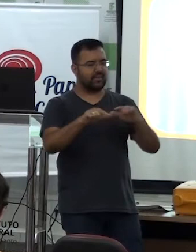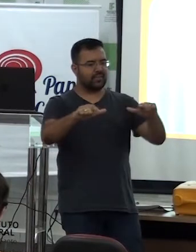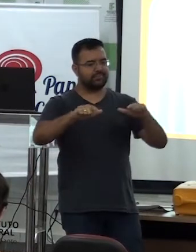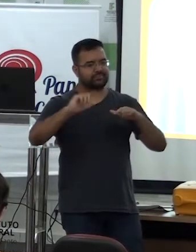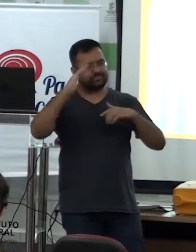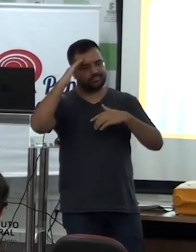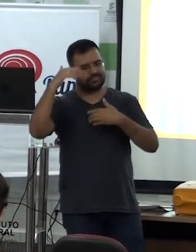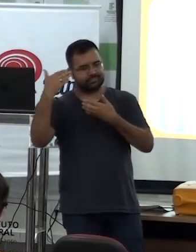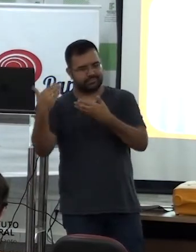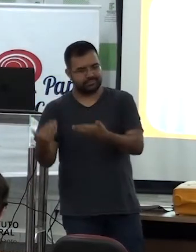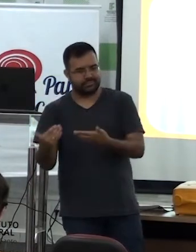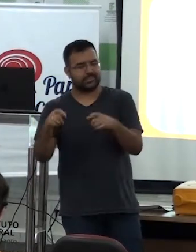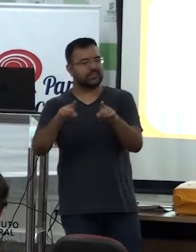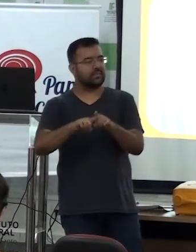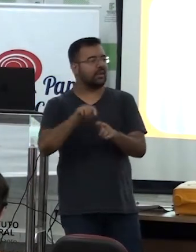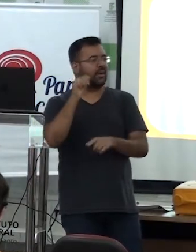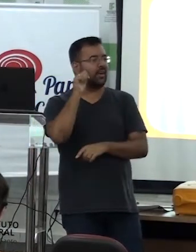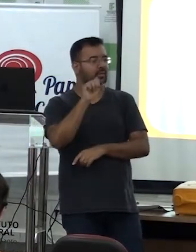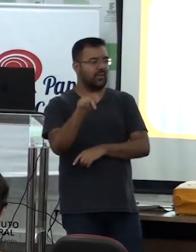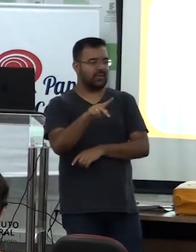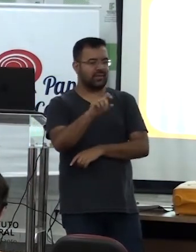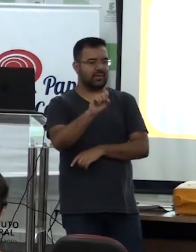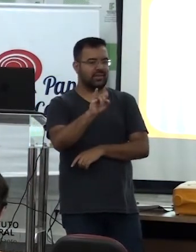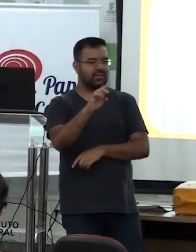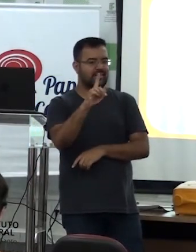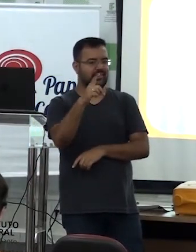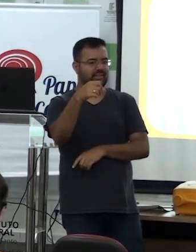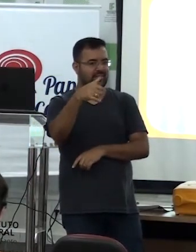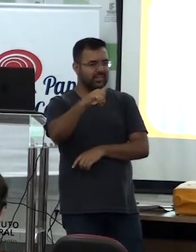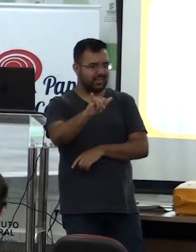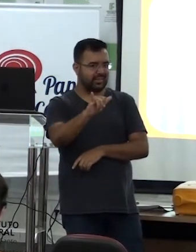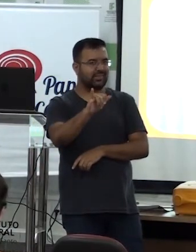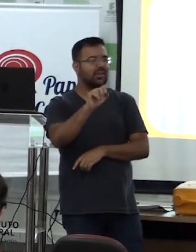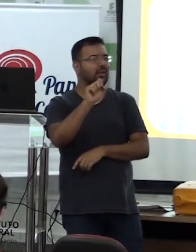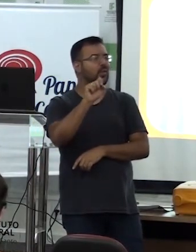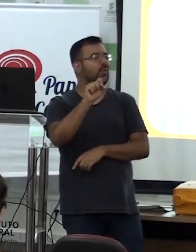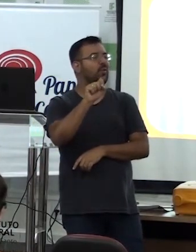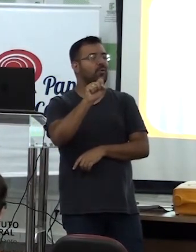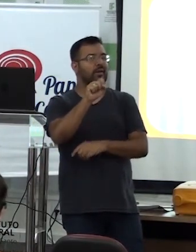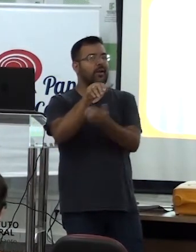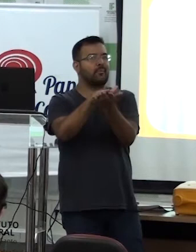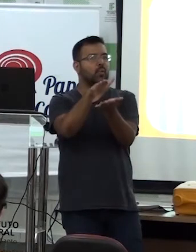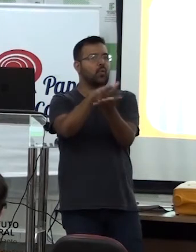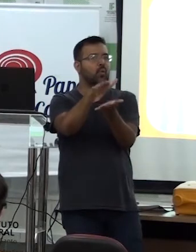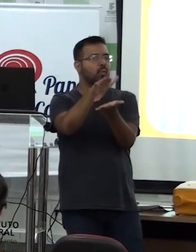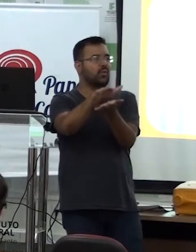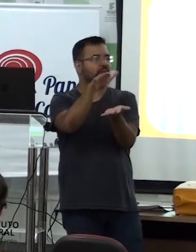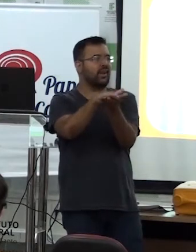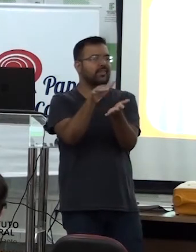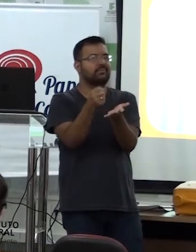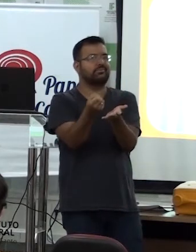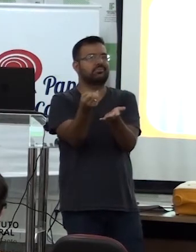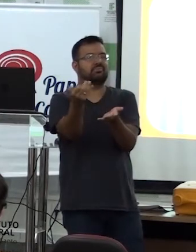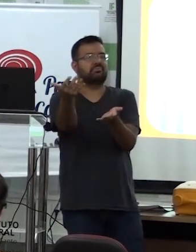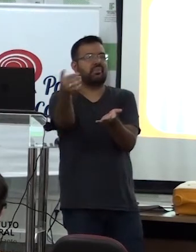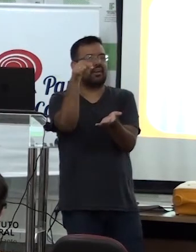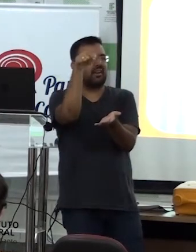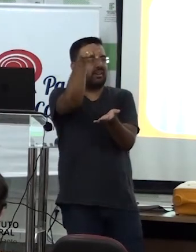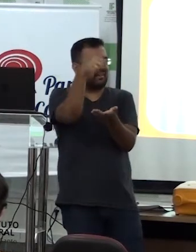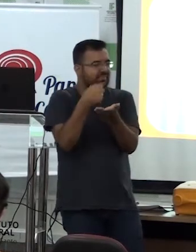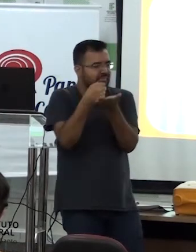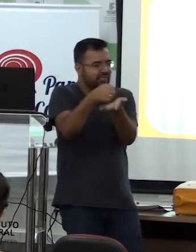Gostaria de menção honrosa a Sidney Quezada Meirelles Leite na categoria Publicação de Artigos, destacando sua colaboração